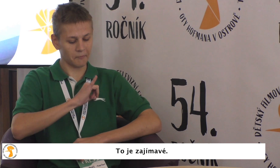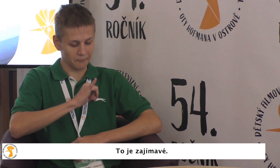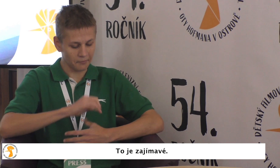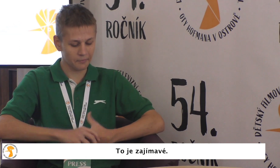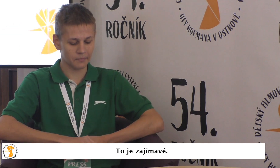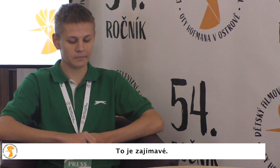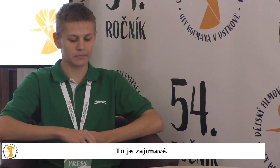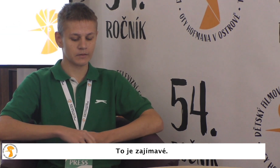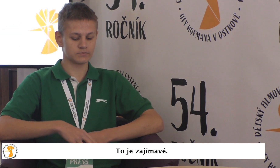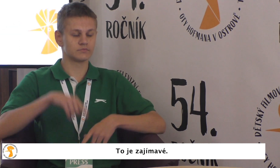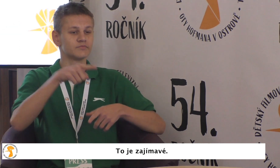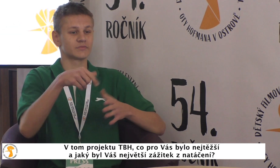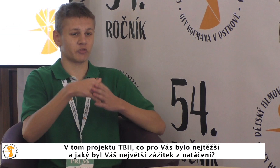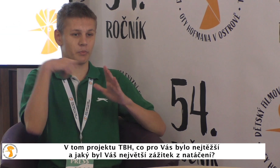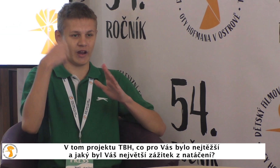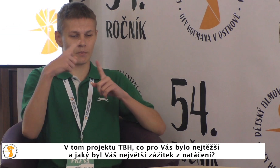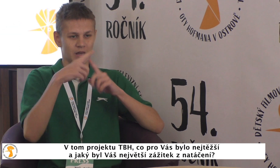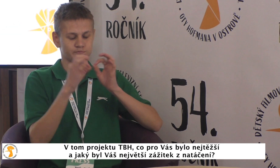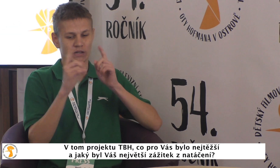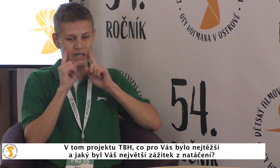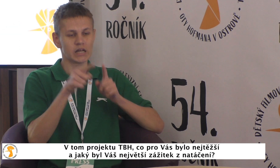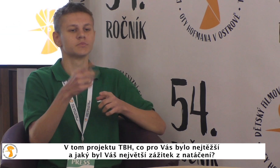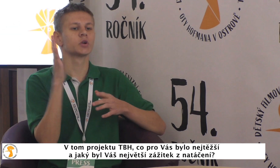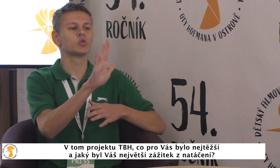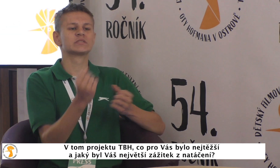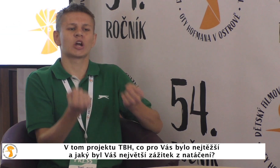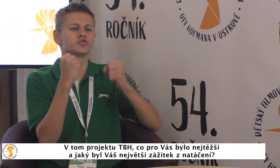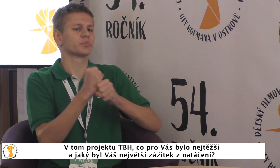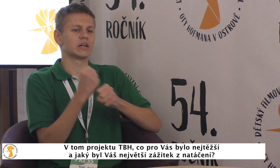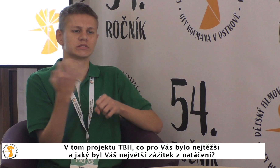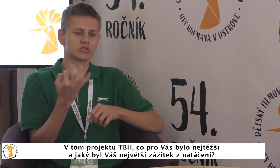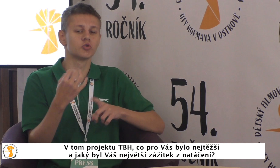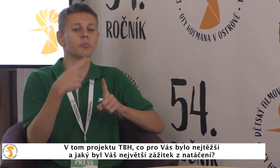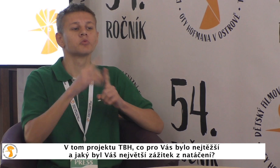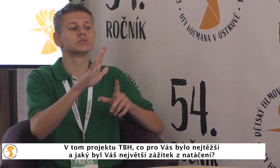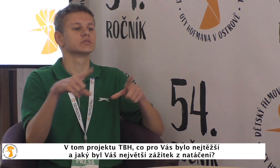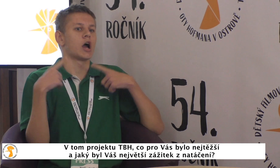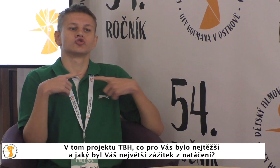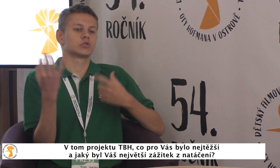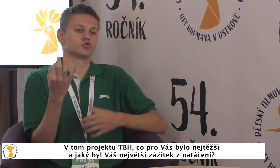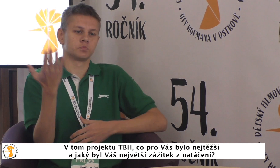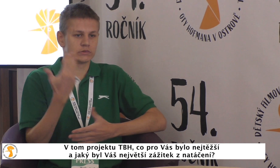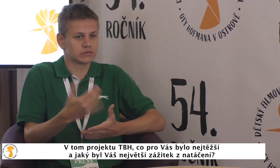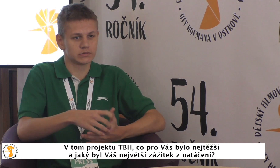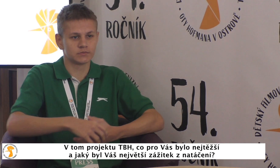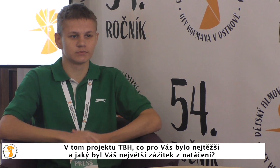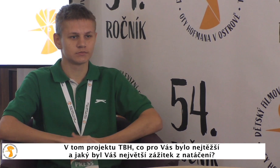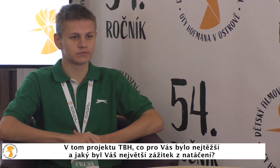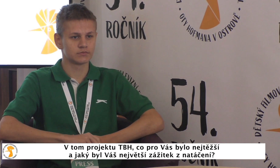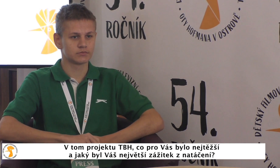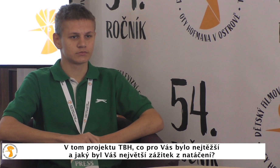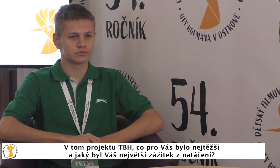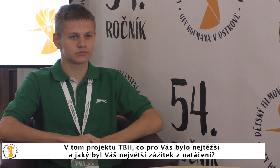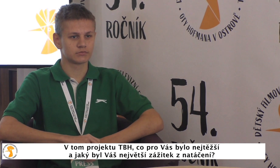To je zajímavé. V tom projektu TBH, co pro vás bylo nejtěžší a jaký byl váš největší